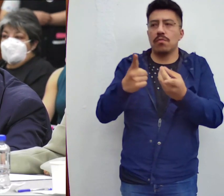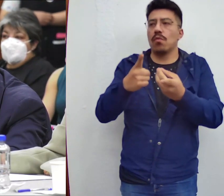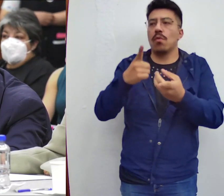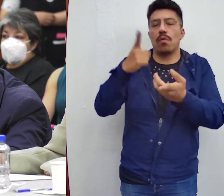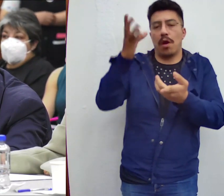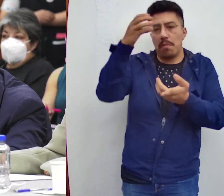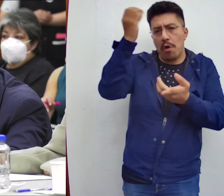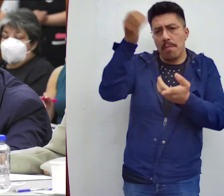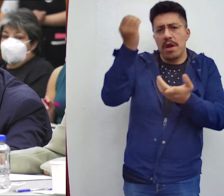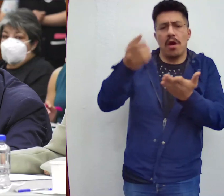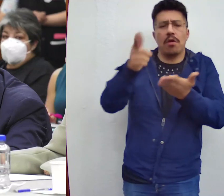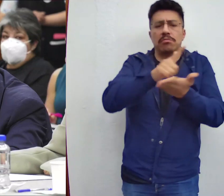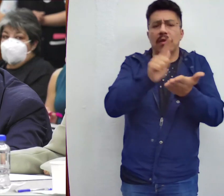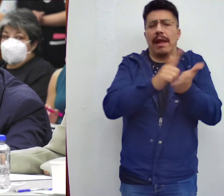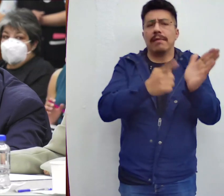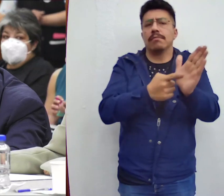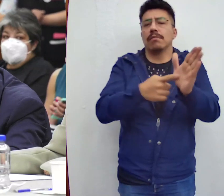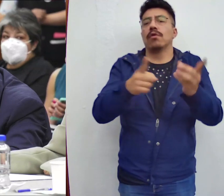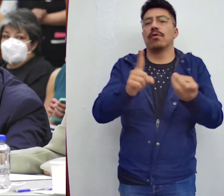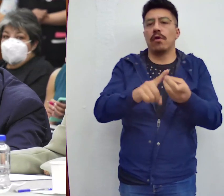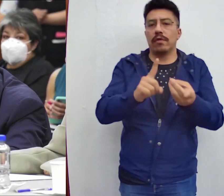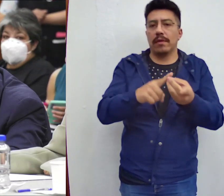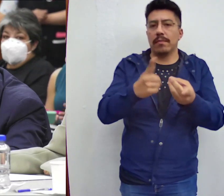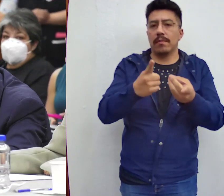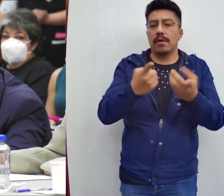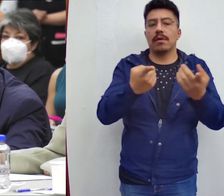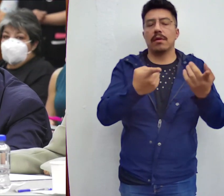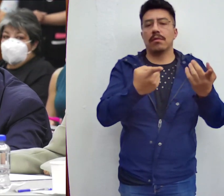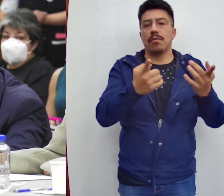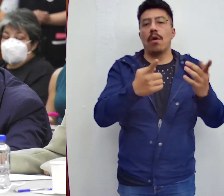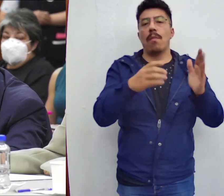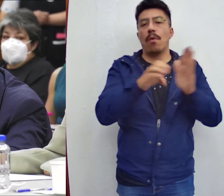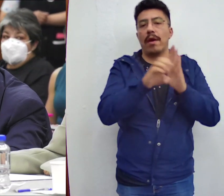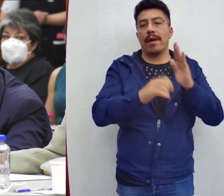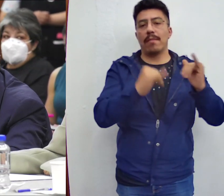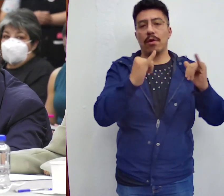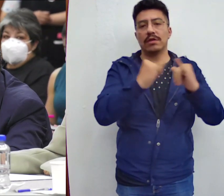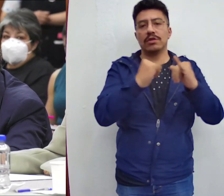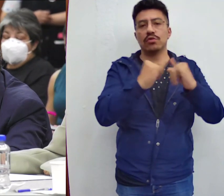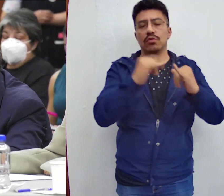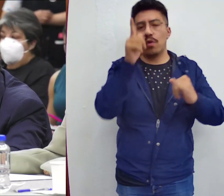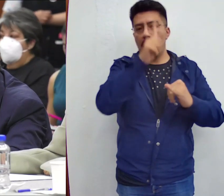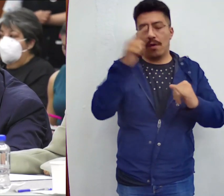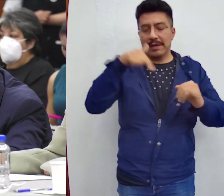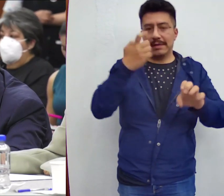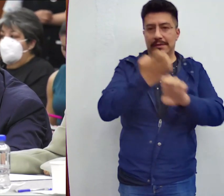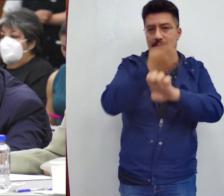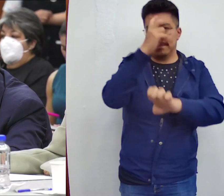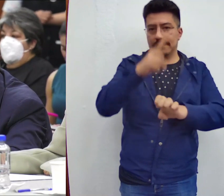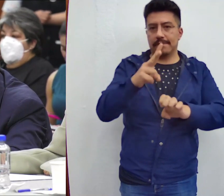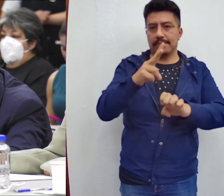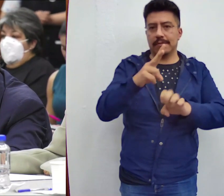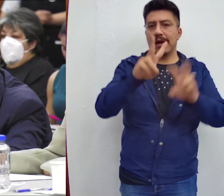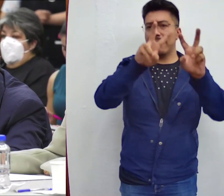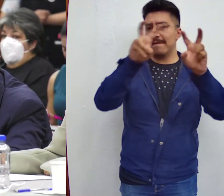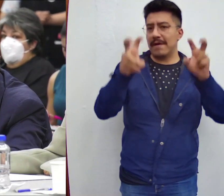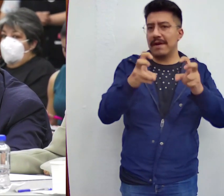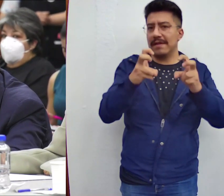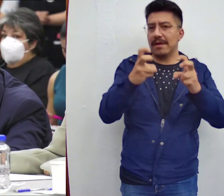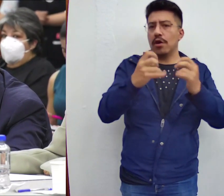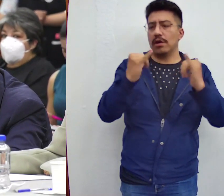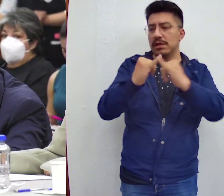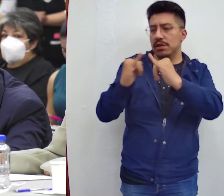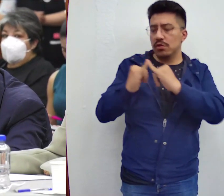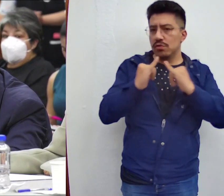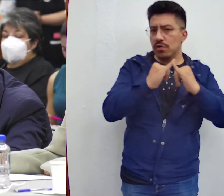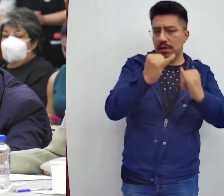se establezca la coordinación en el Instituto de Lenguas del Estado de México con las instituciones del